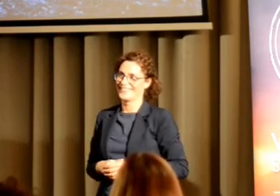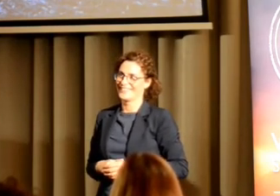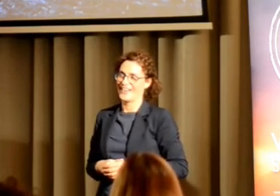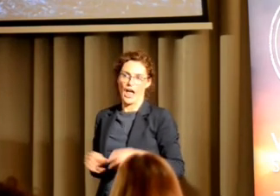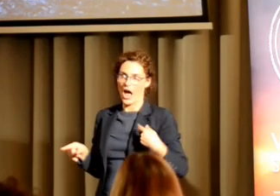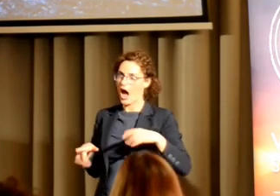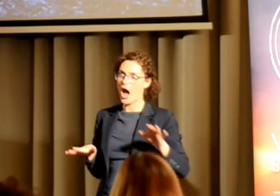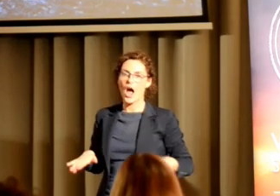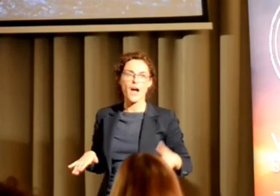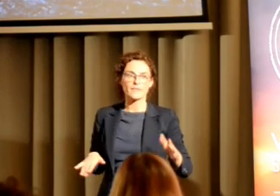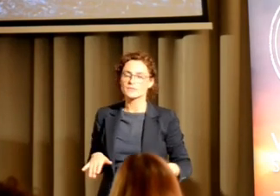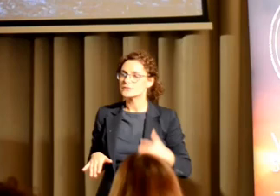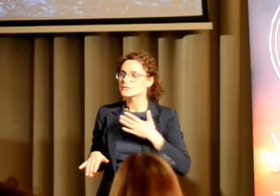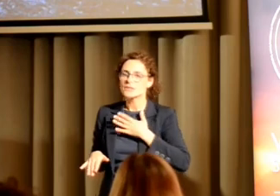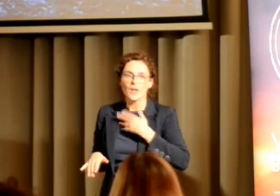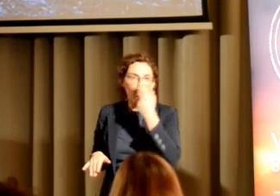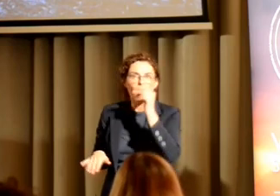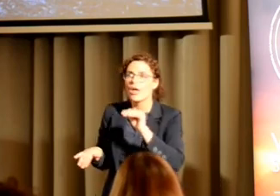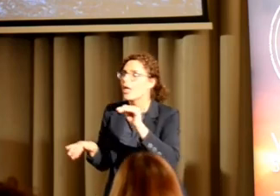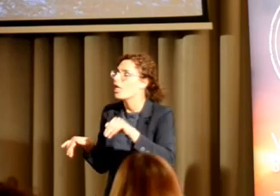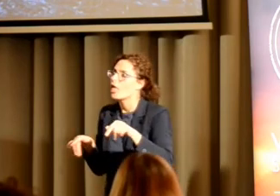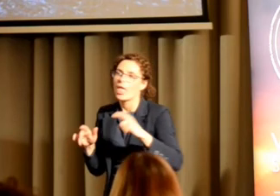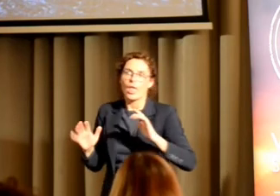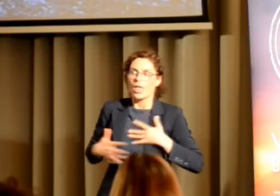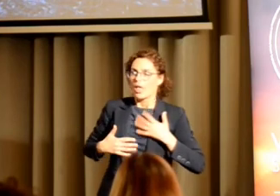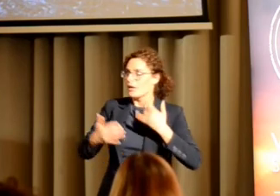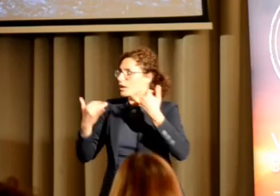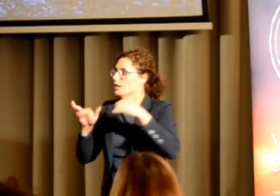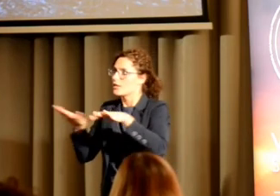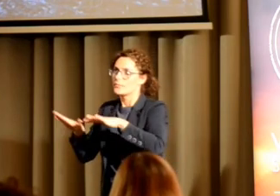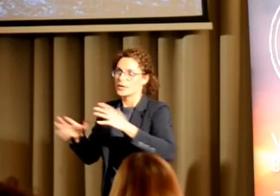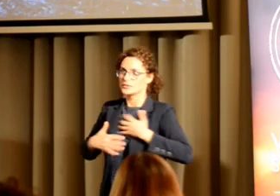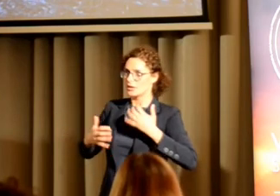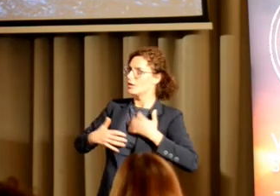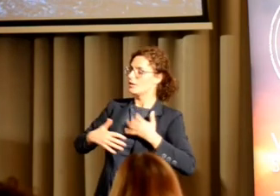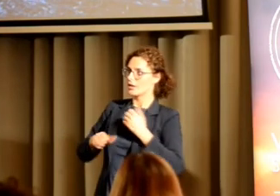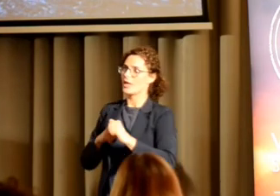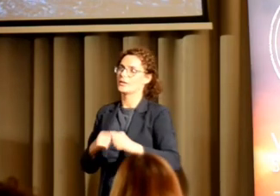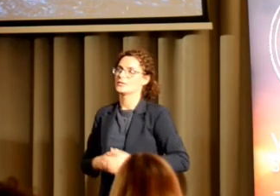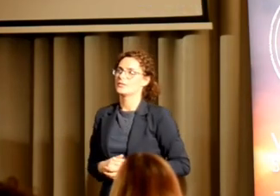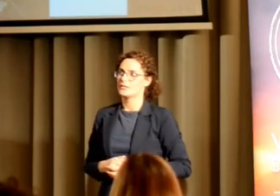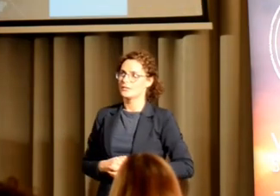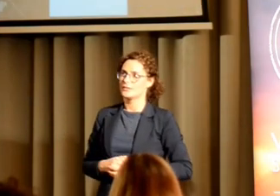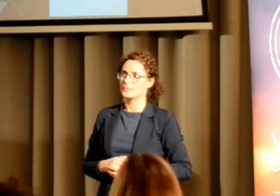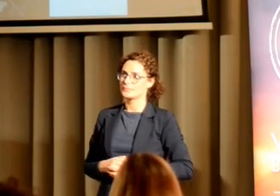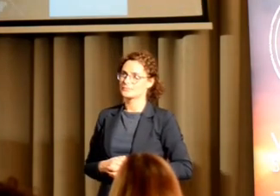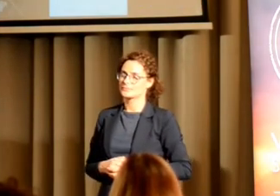w ogóle całą sytuacją, bo będą teraz przez jakiś czas mieszkać w innym miejscu.